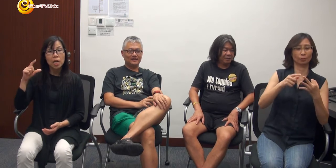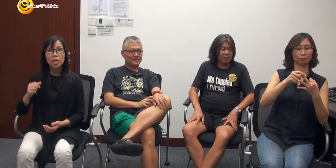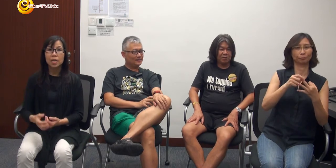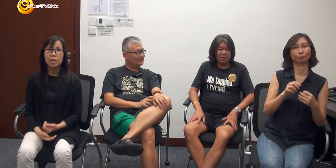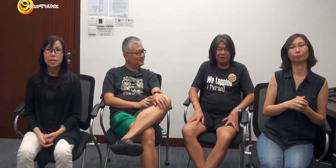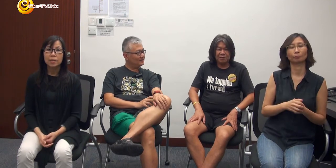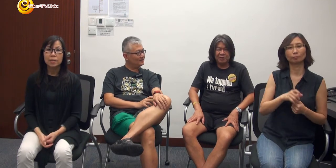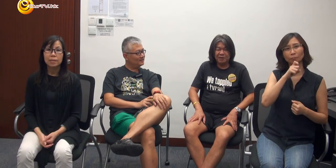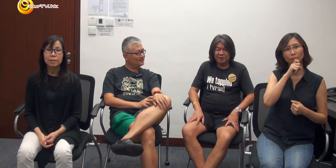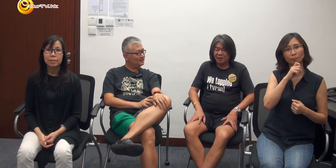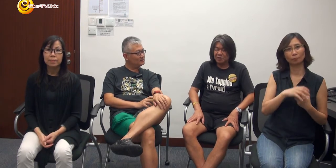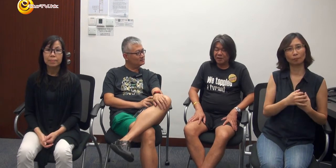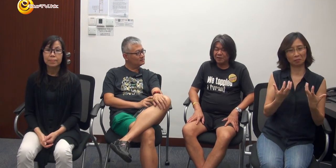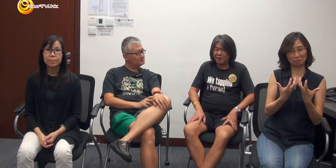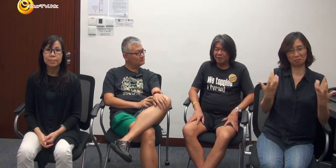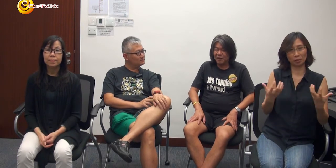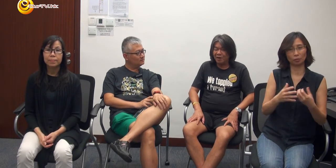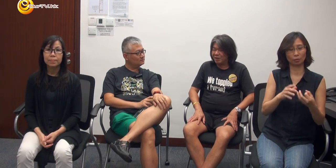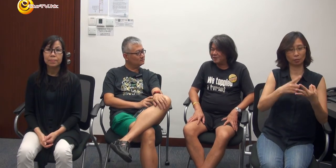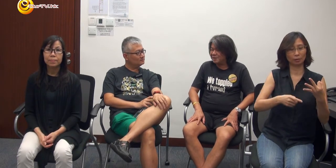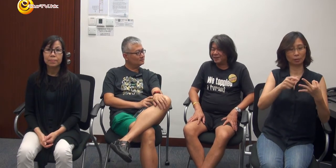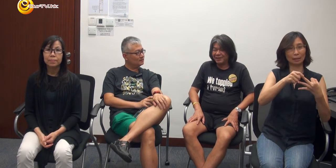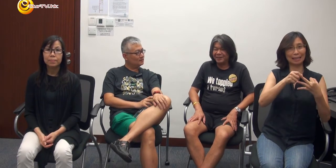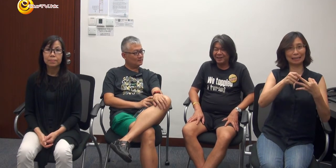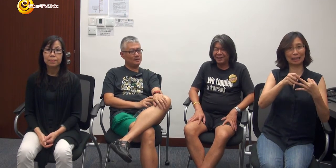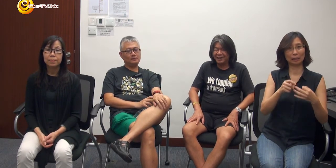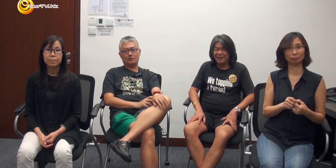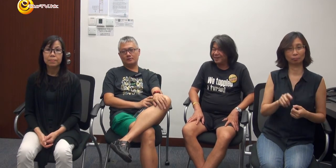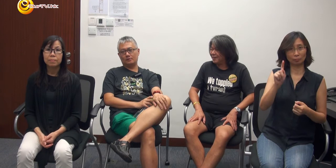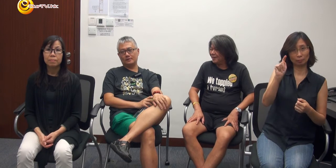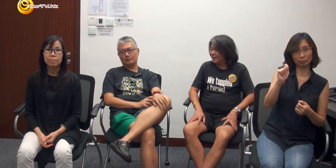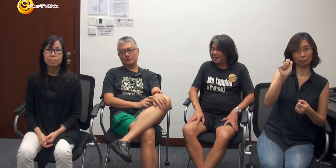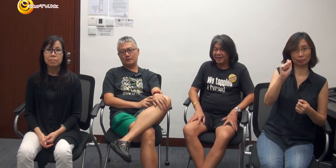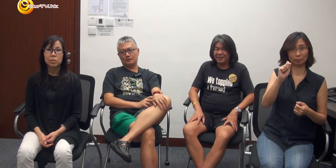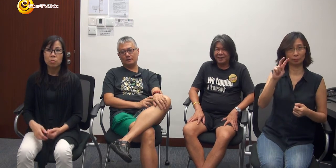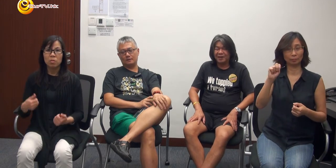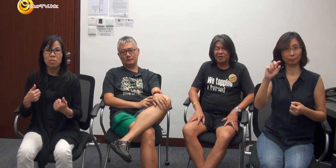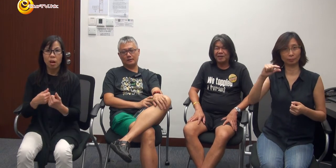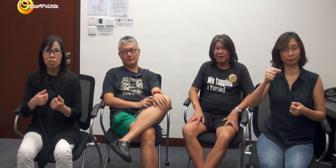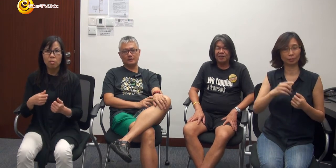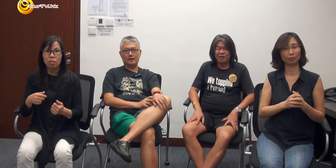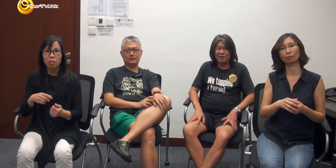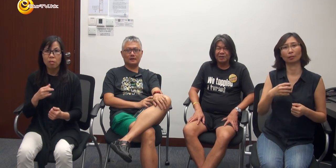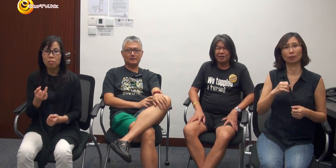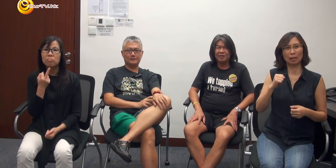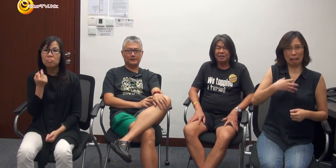就曾鈺成咧就成日同佢咬牙切齒噶啦，而家已經。 大佬喐我細佬喎，唔打 seven 你